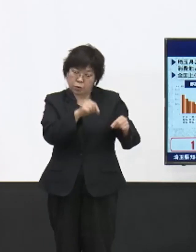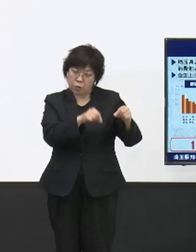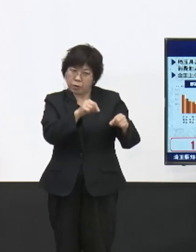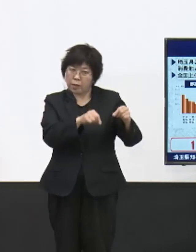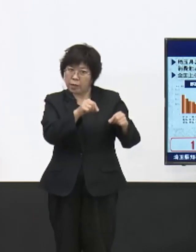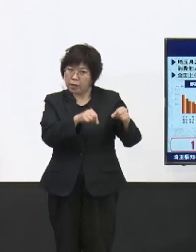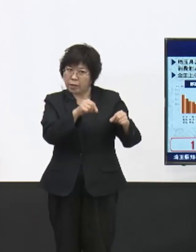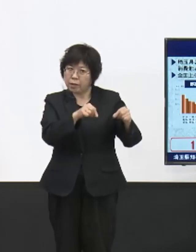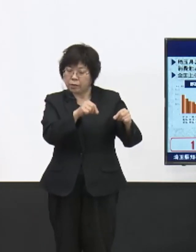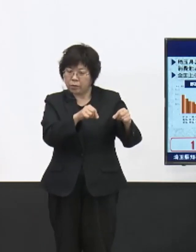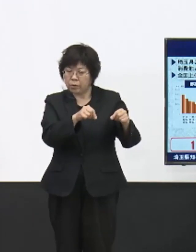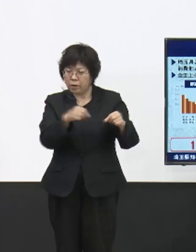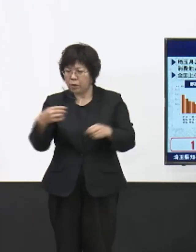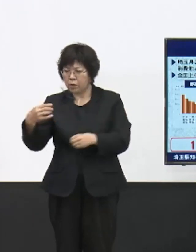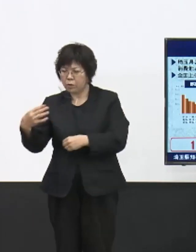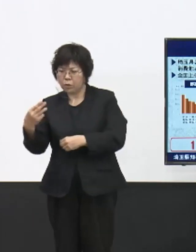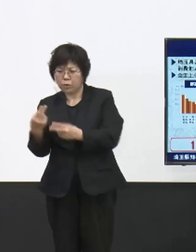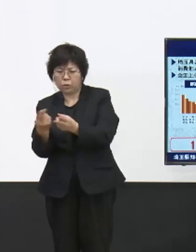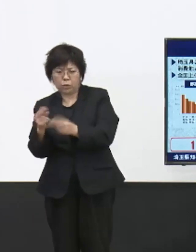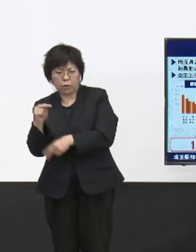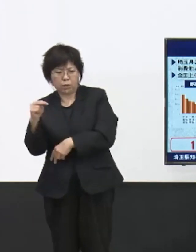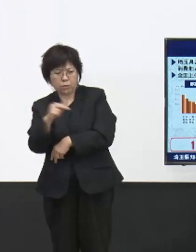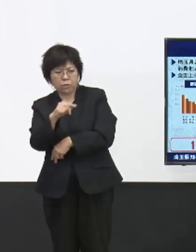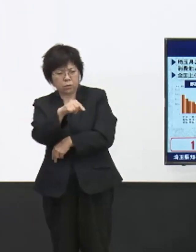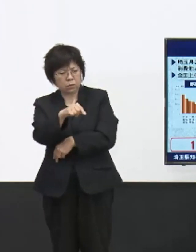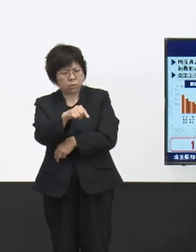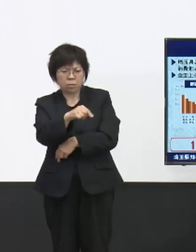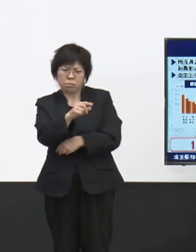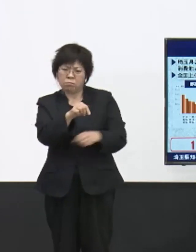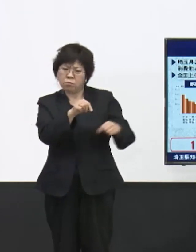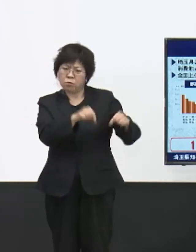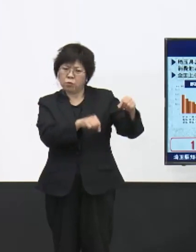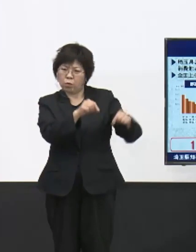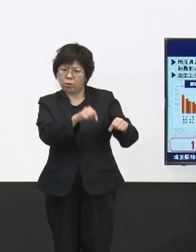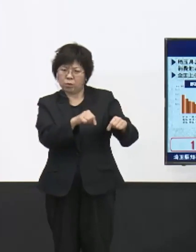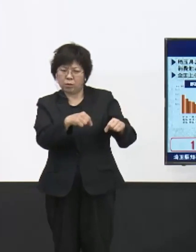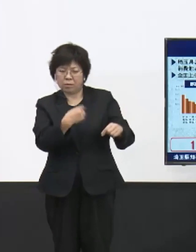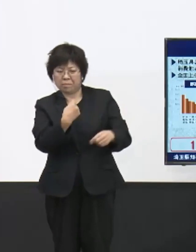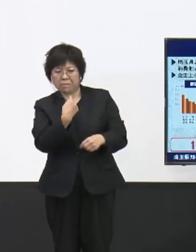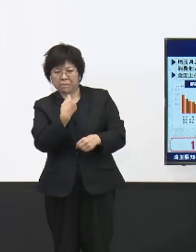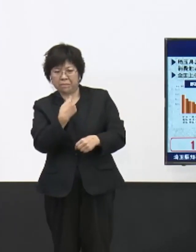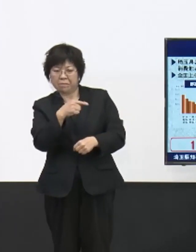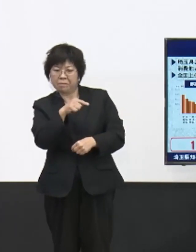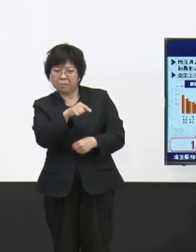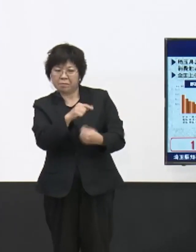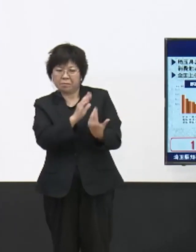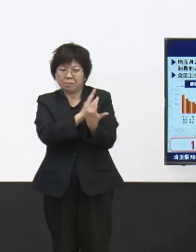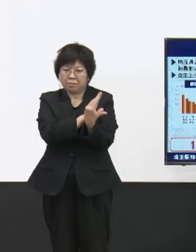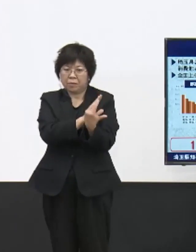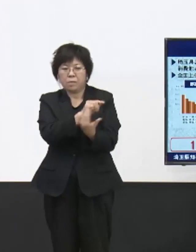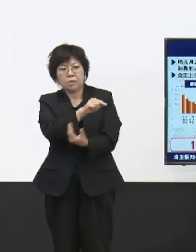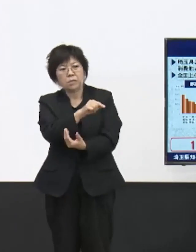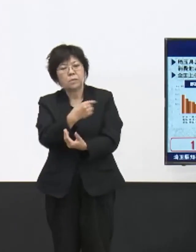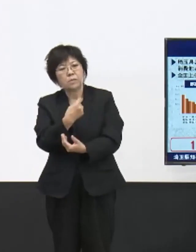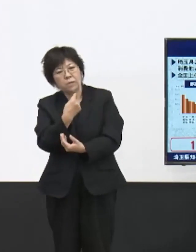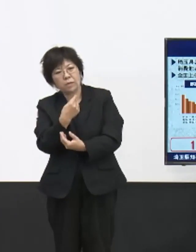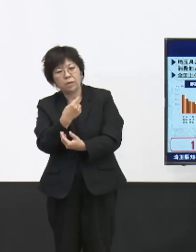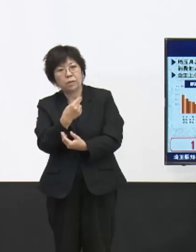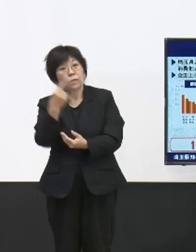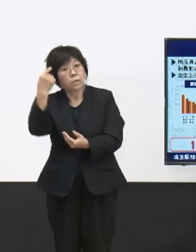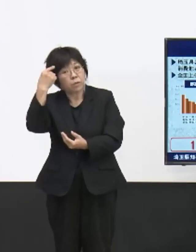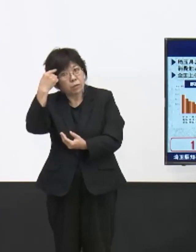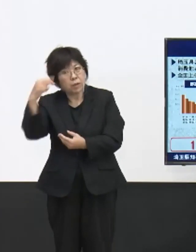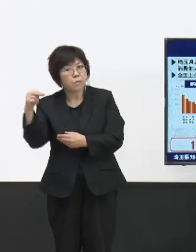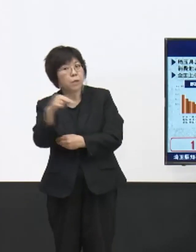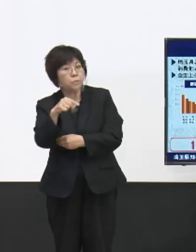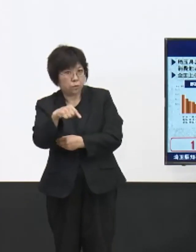からはその政策違うのに何やってんだと、野合じゃないかという批判があります。で、一方は一人を選ぶ